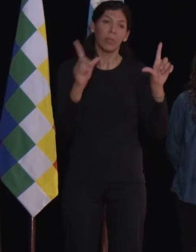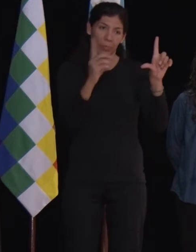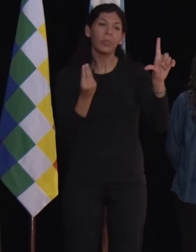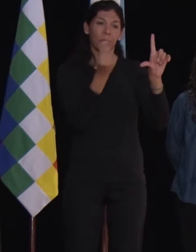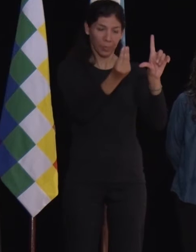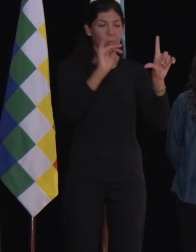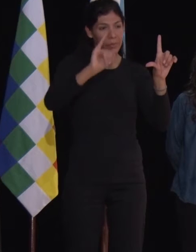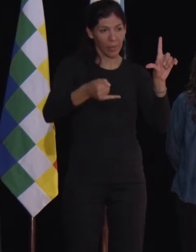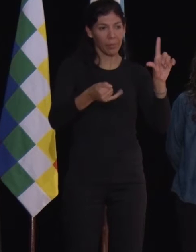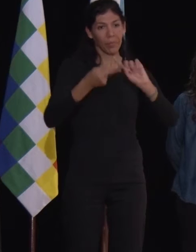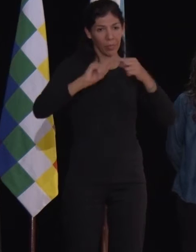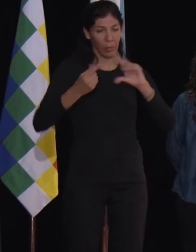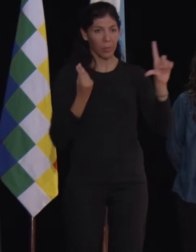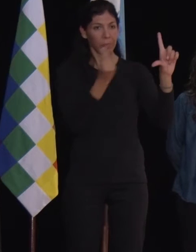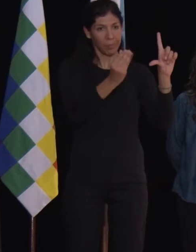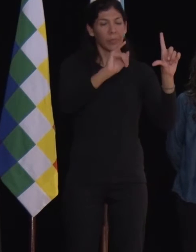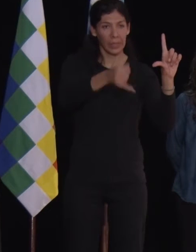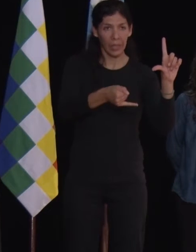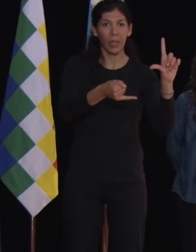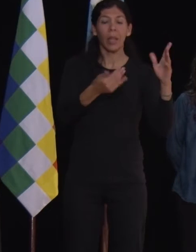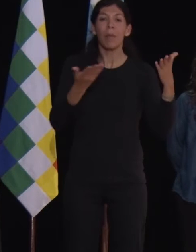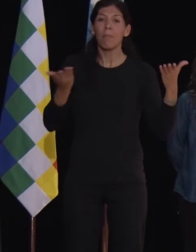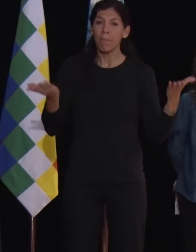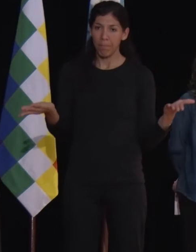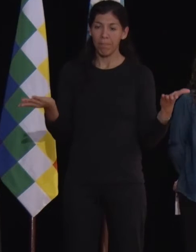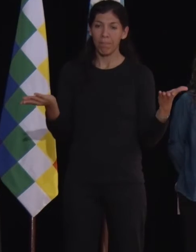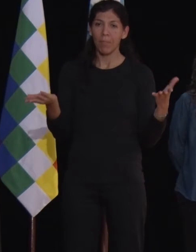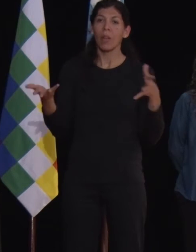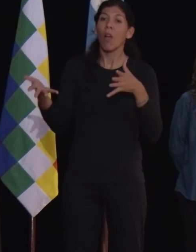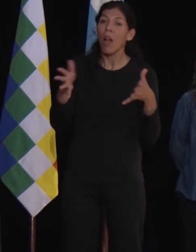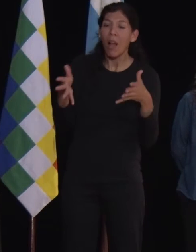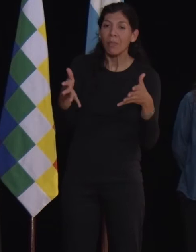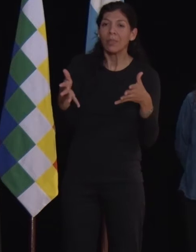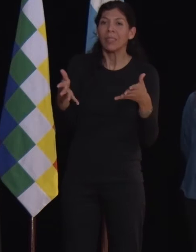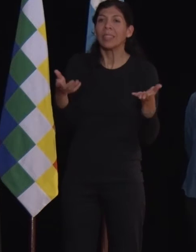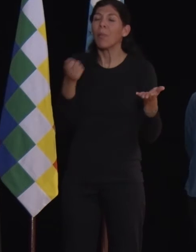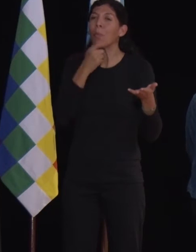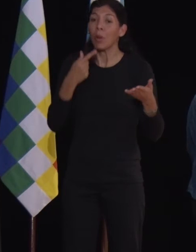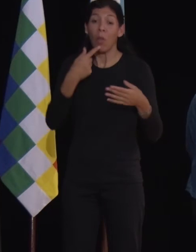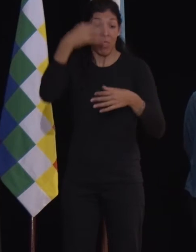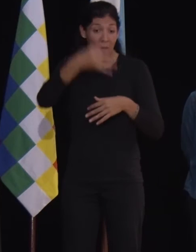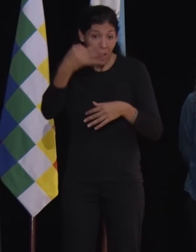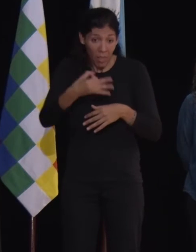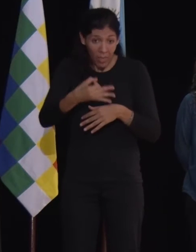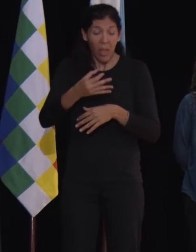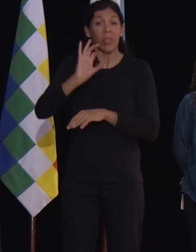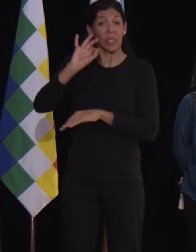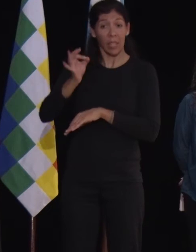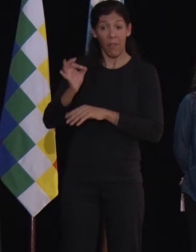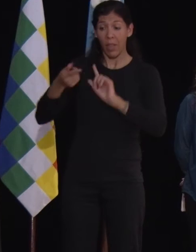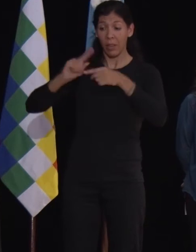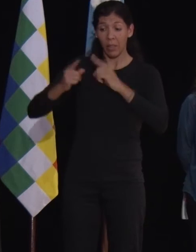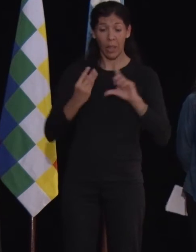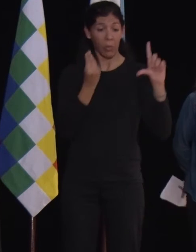lo que sucede como con toda obligación es que no hay una real sensibilización de cuál es el rol de los intérpretes en los